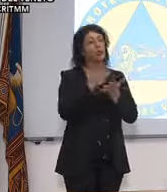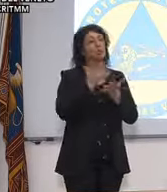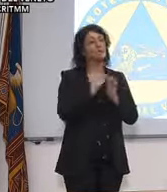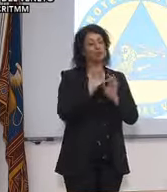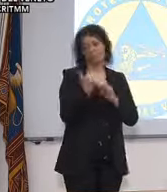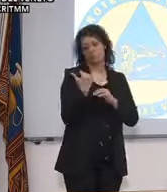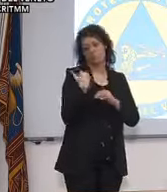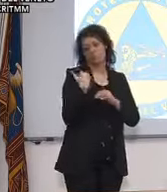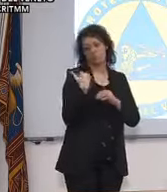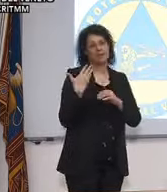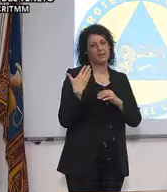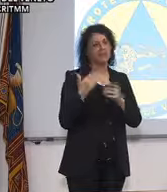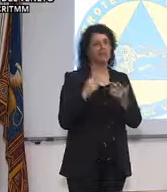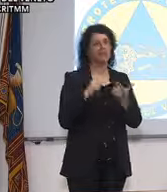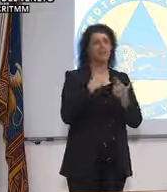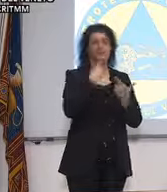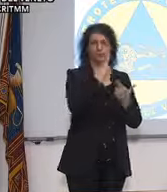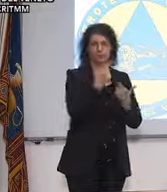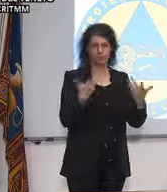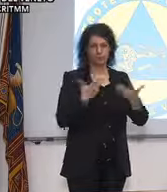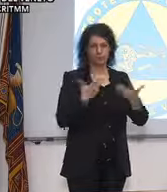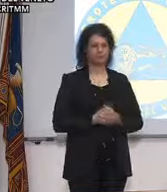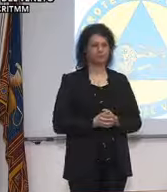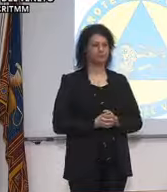detto ma è stato trovato